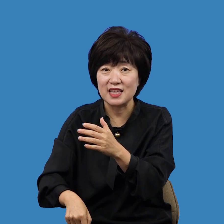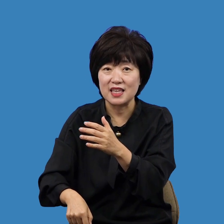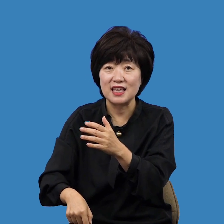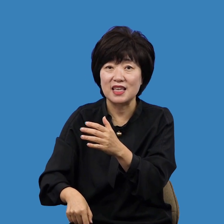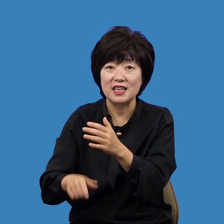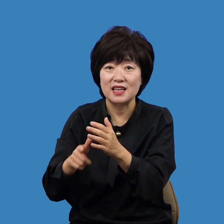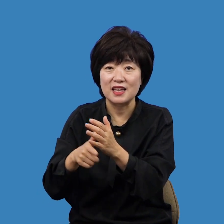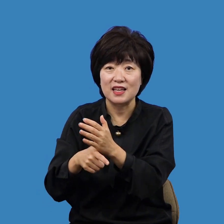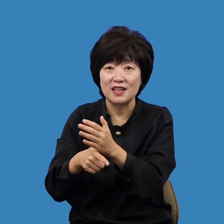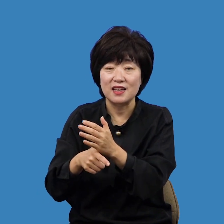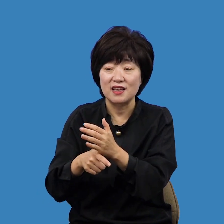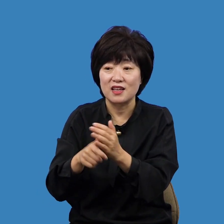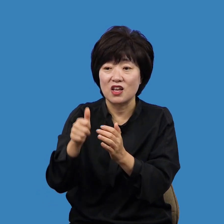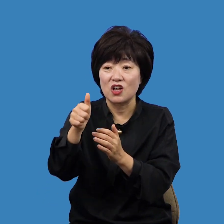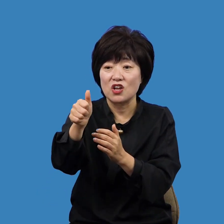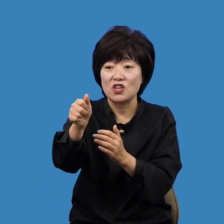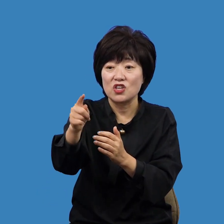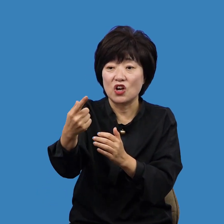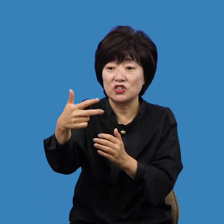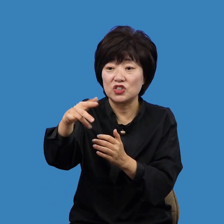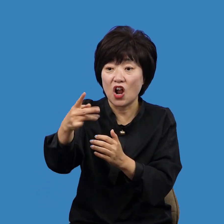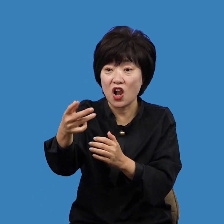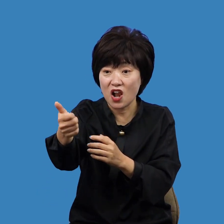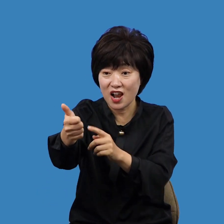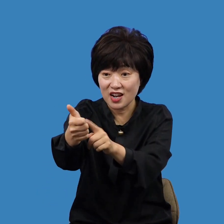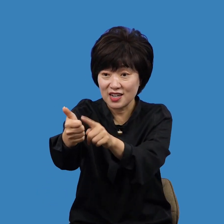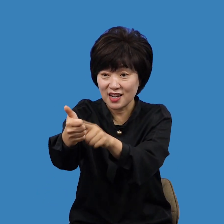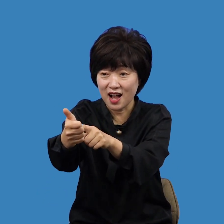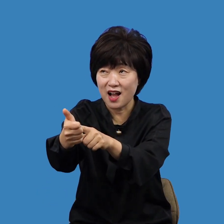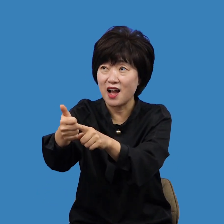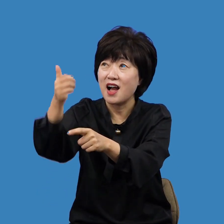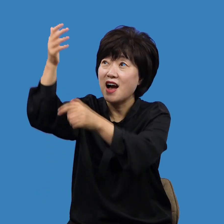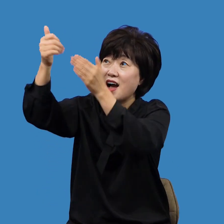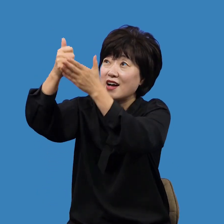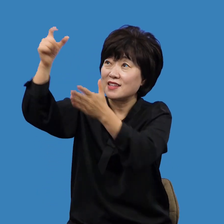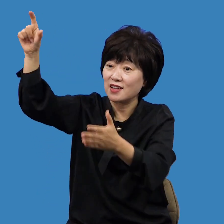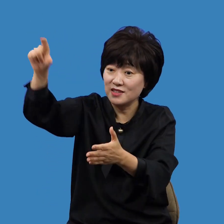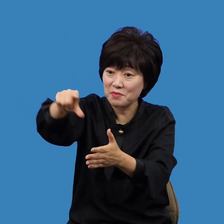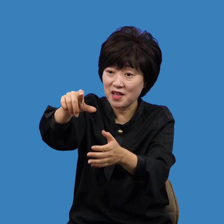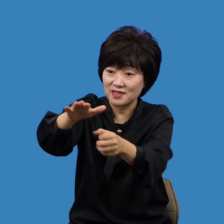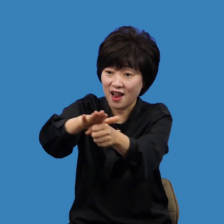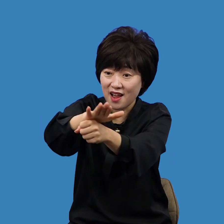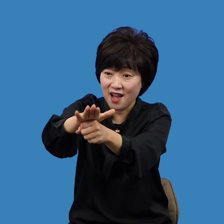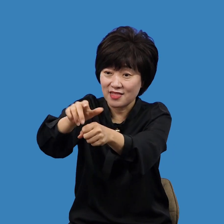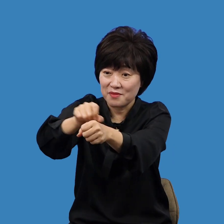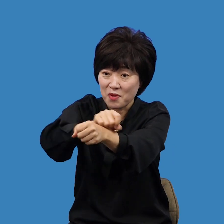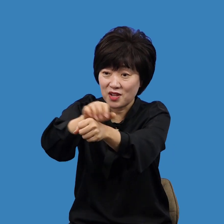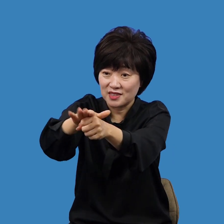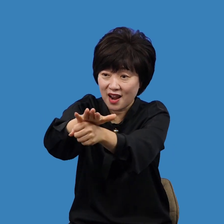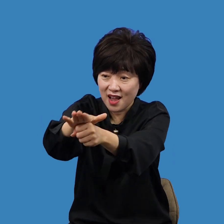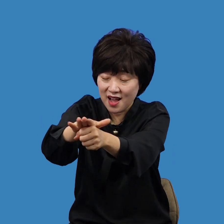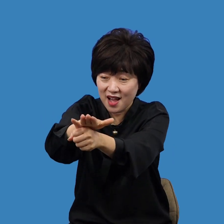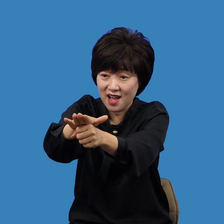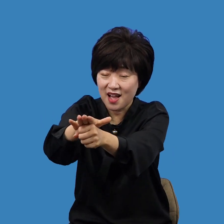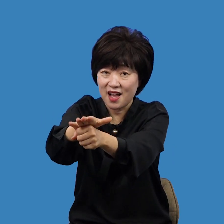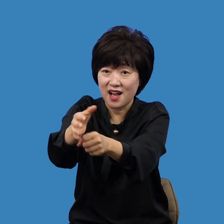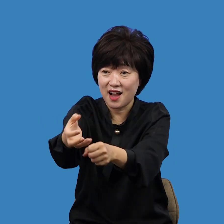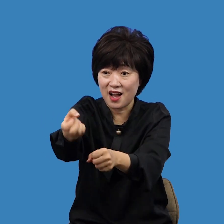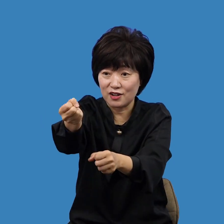그러면 현철이가 너무 하나님의 그런 어떤 특별한 은혜와 어떤 거를 그